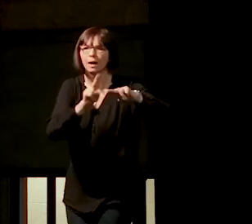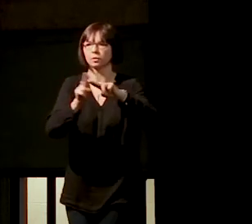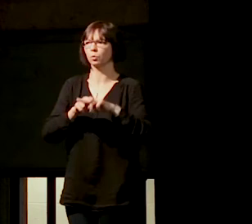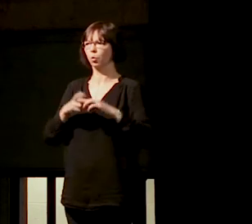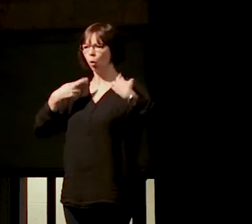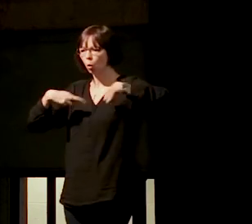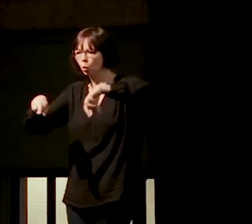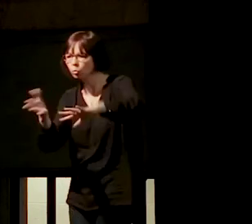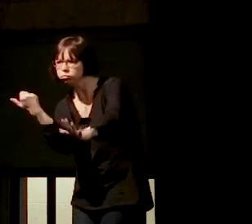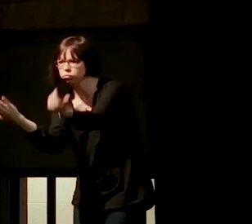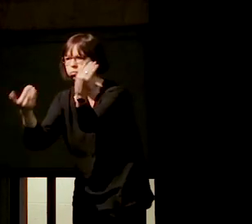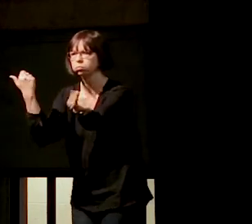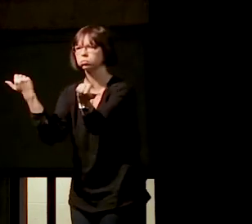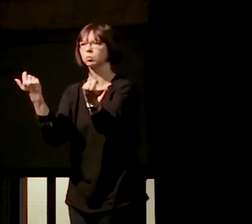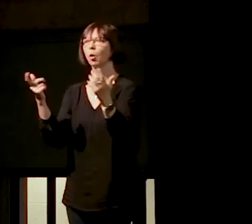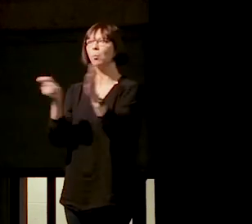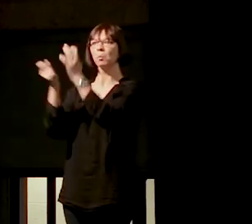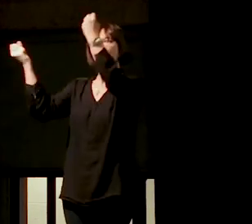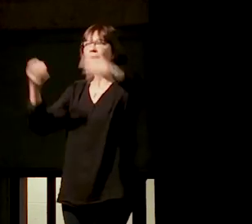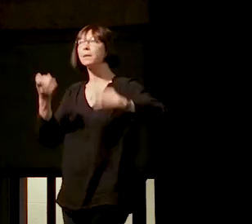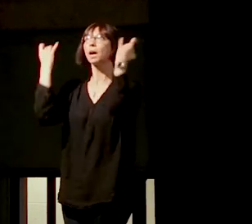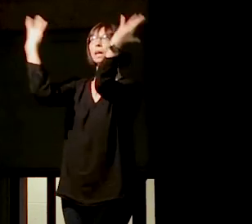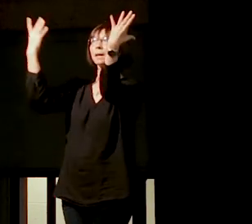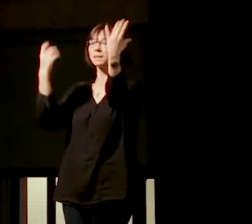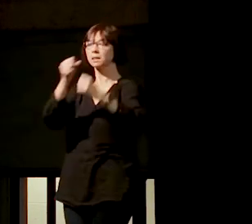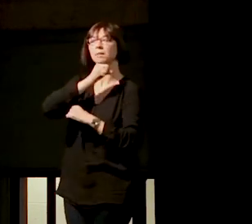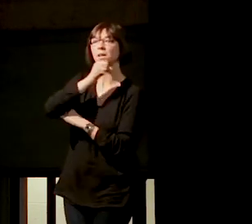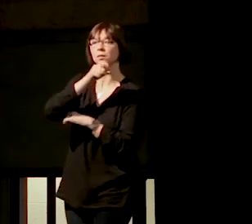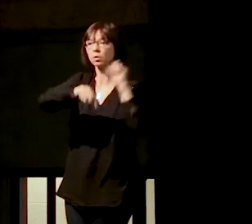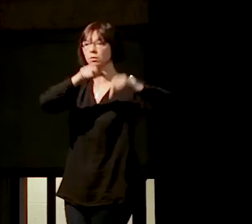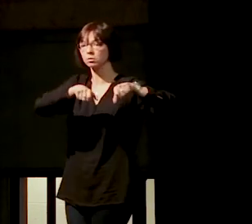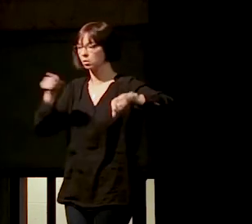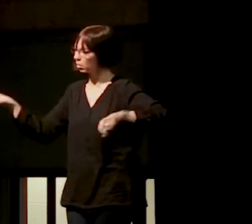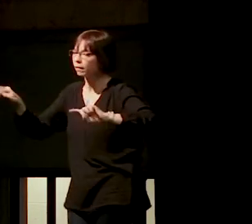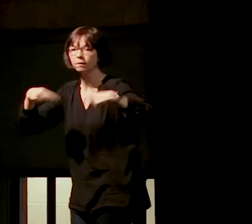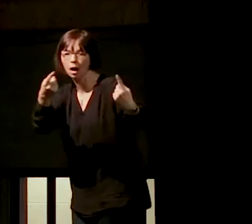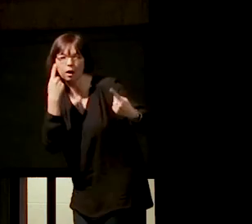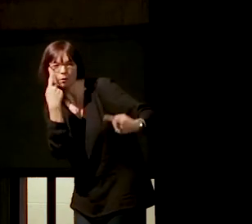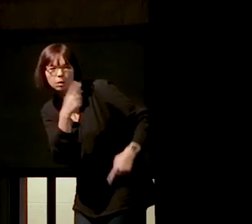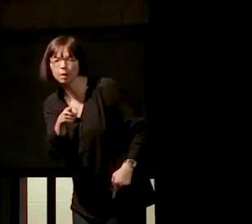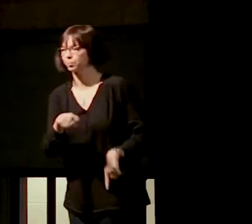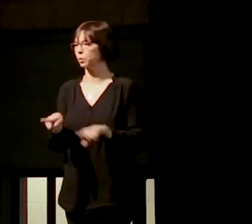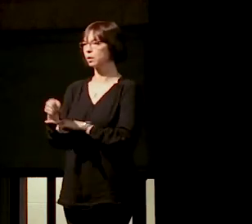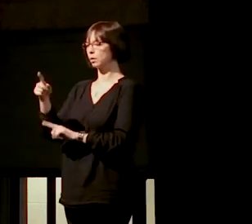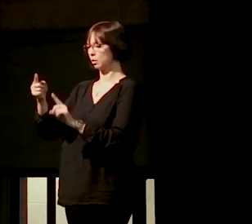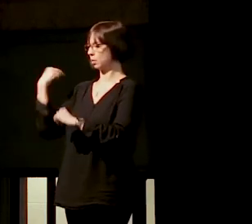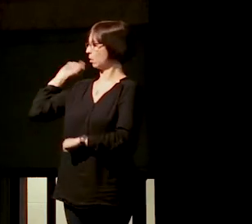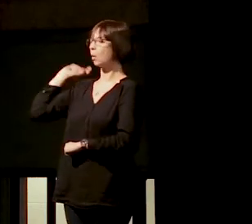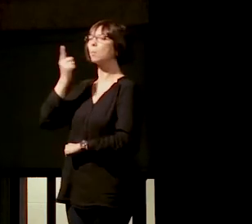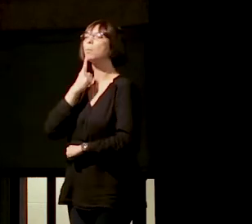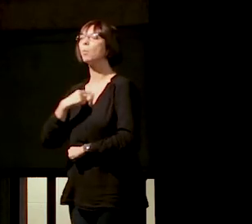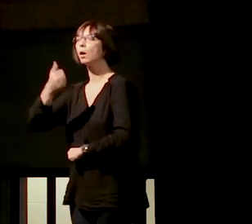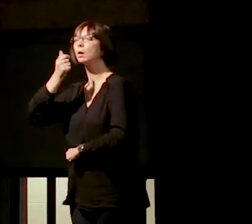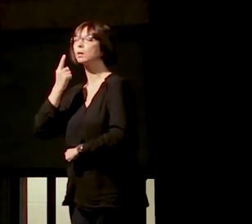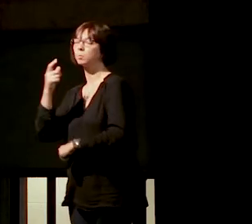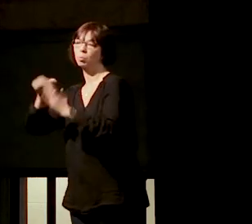pendant un phénomène climatique. Et en juin, ils étaient plusieurs équipes d'agents, d'élus et de